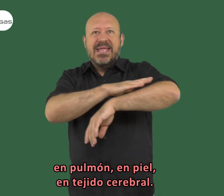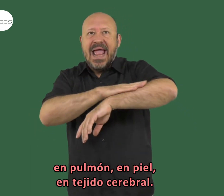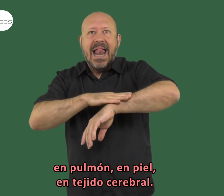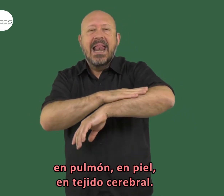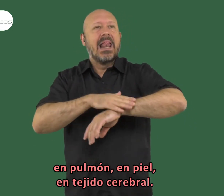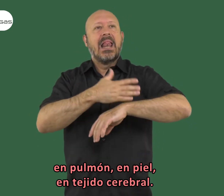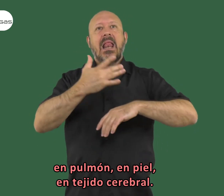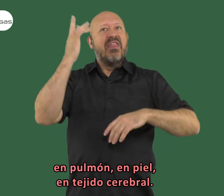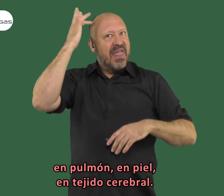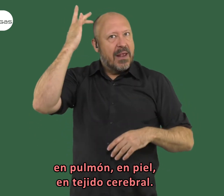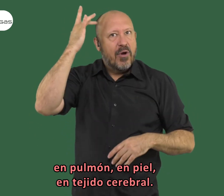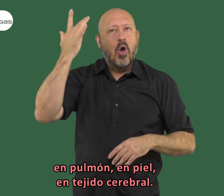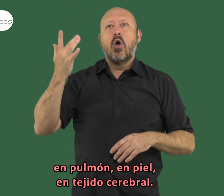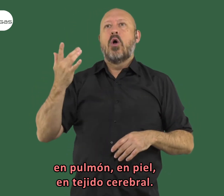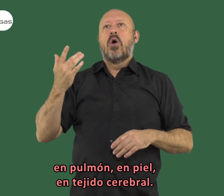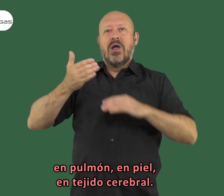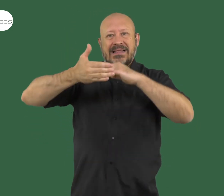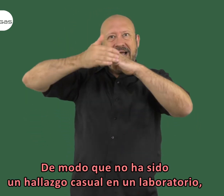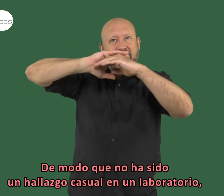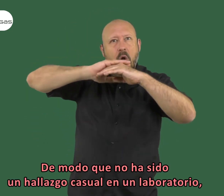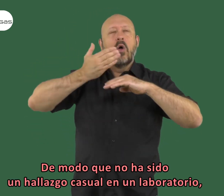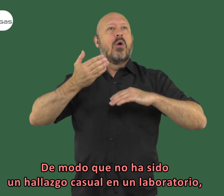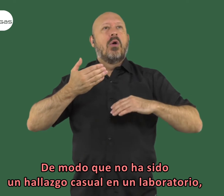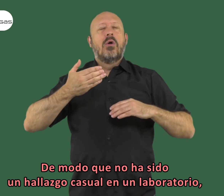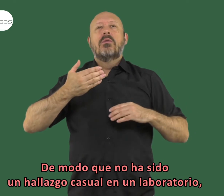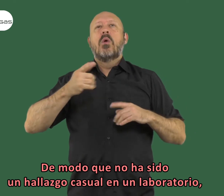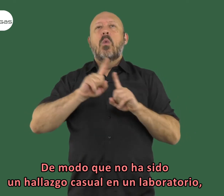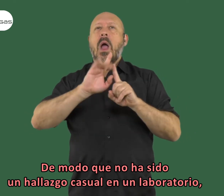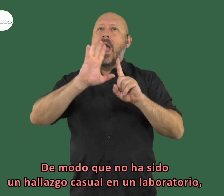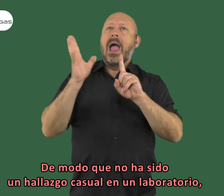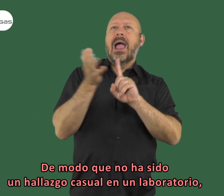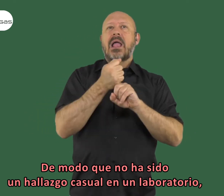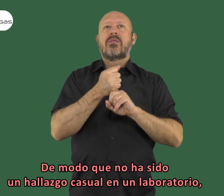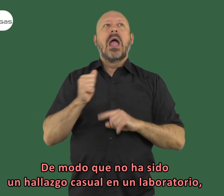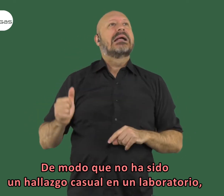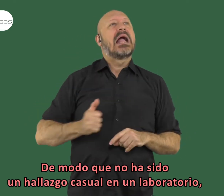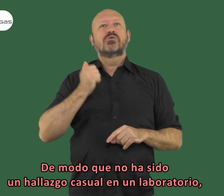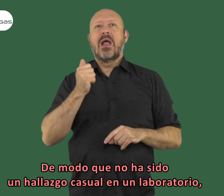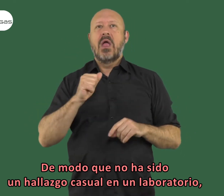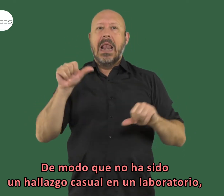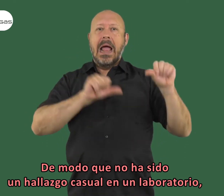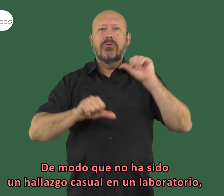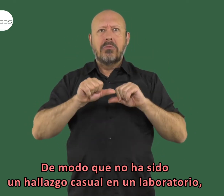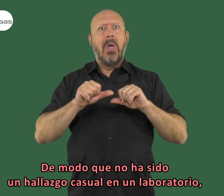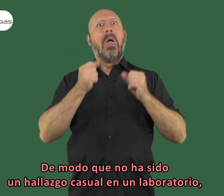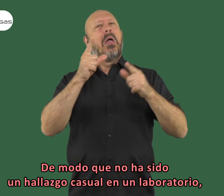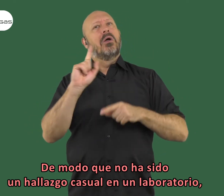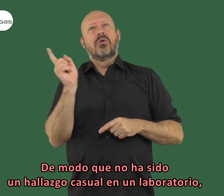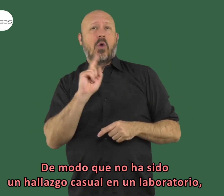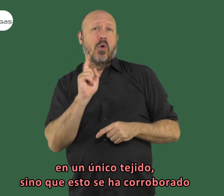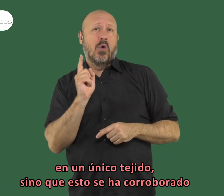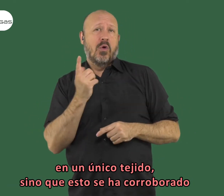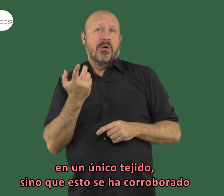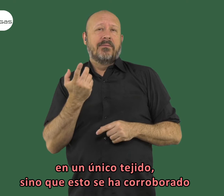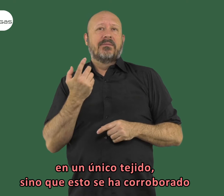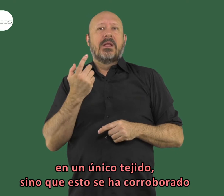en piel, en tejido cerebral, de modo que no ha sido un hallazgo casual en un